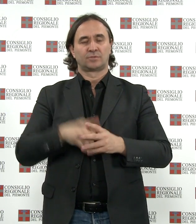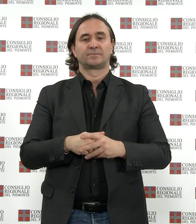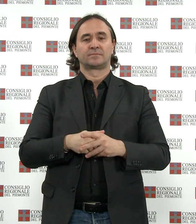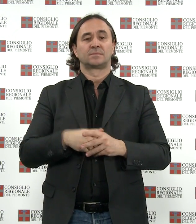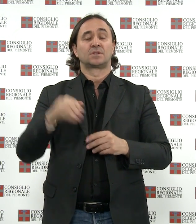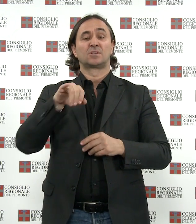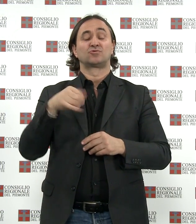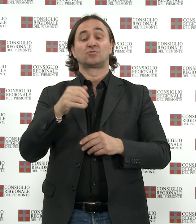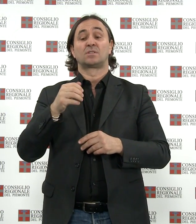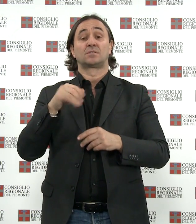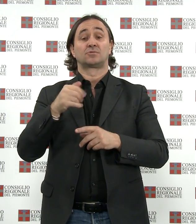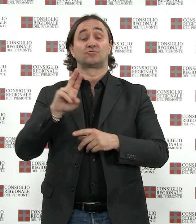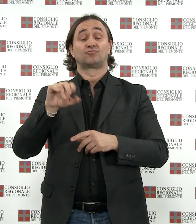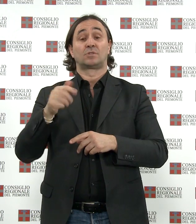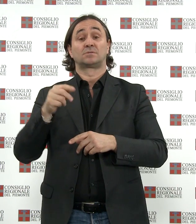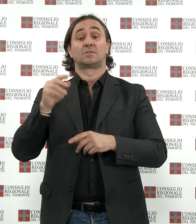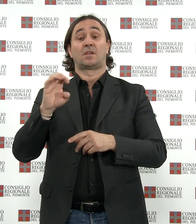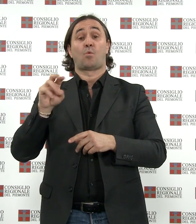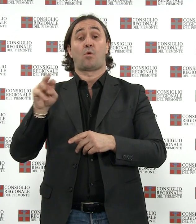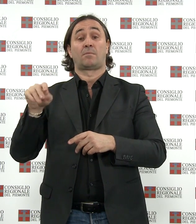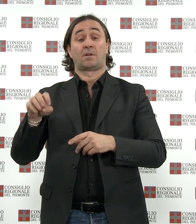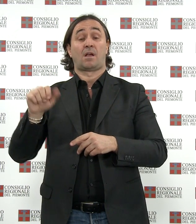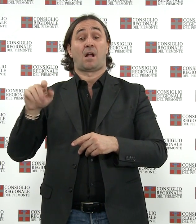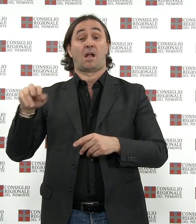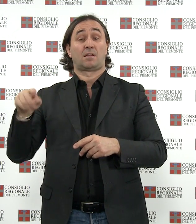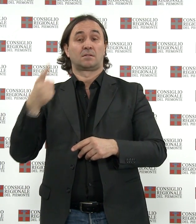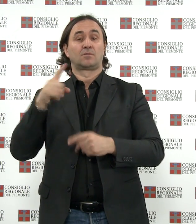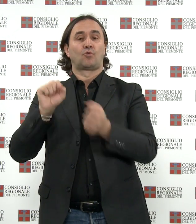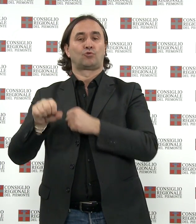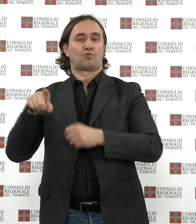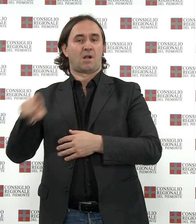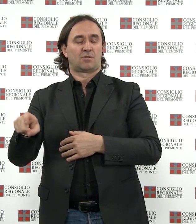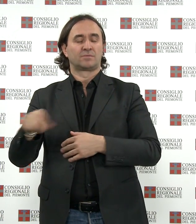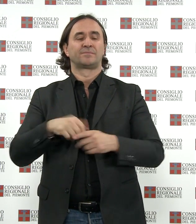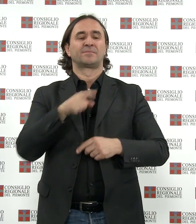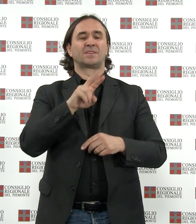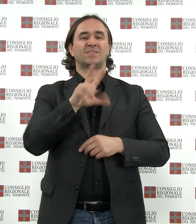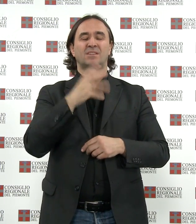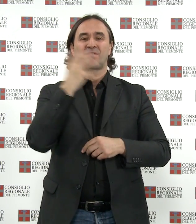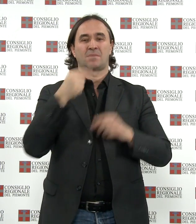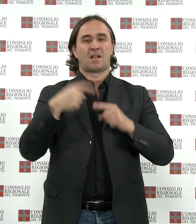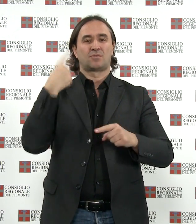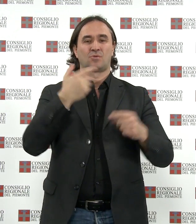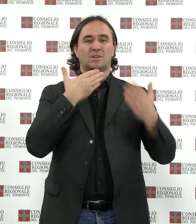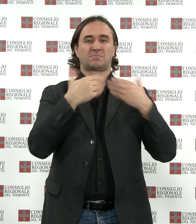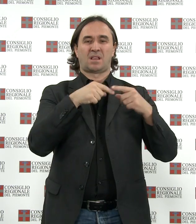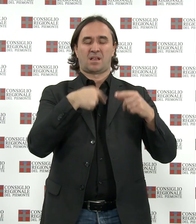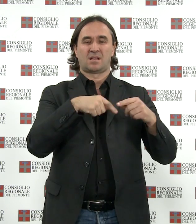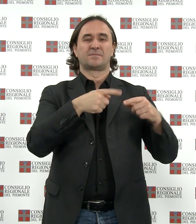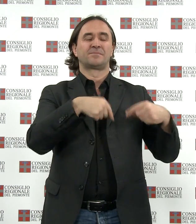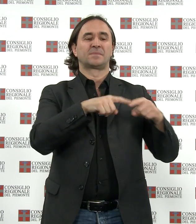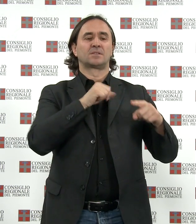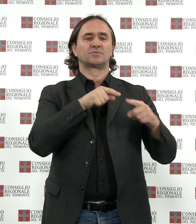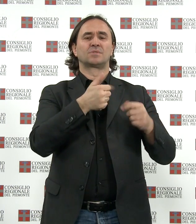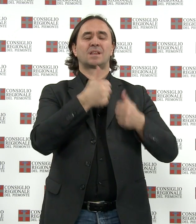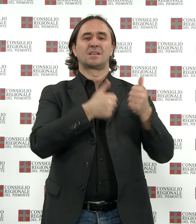Am per la ricerca contro il cancro. Nella seduta del 23 febbraio l'Assemblea regionale ha iniziato l'esame del disegno di legge contro